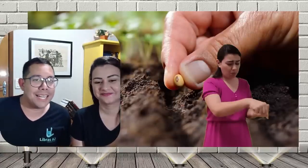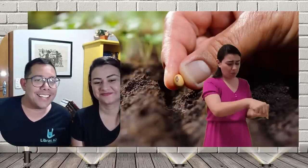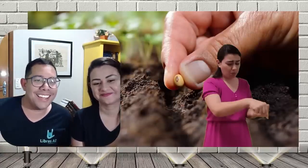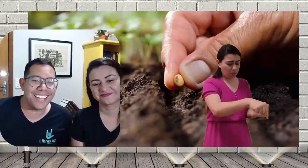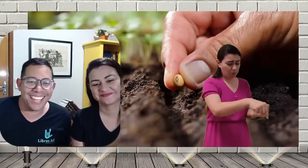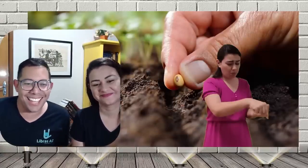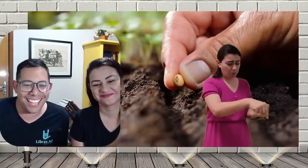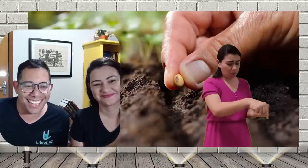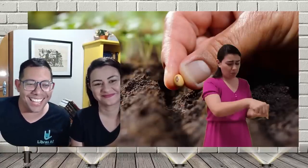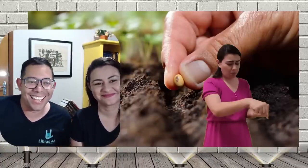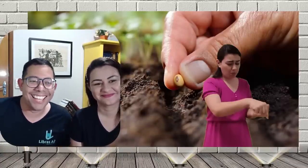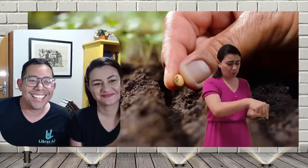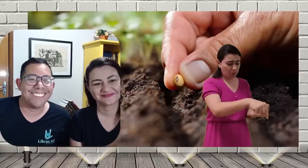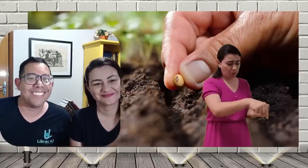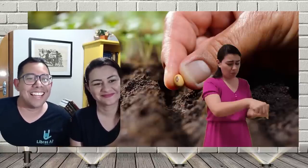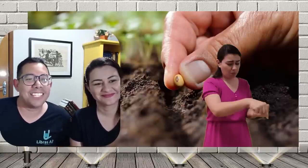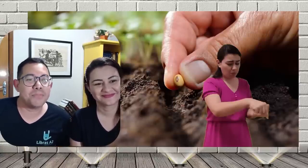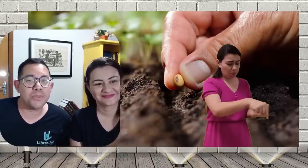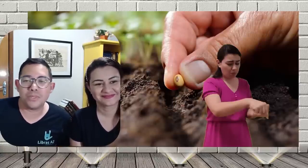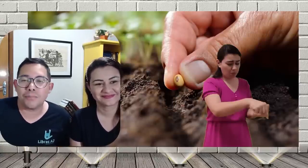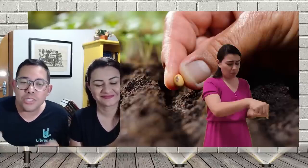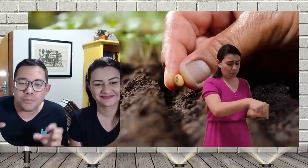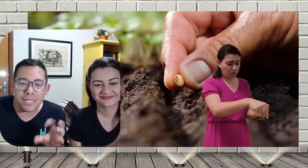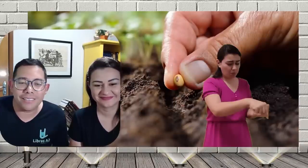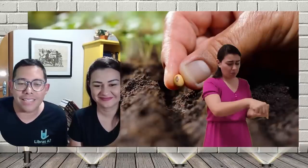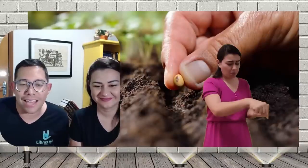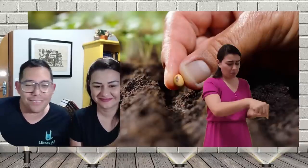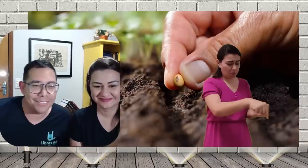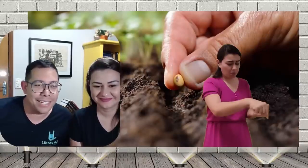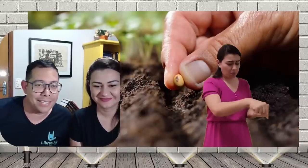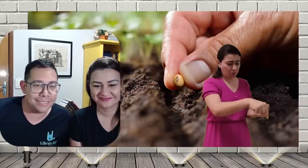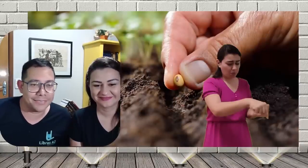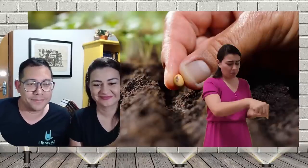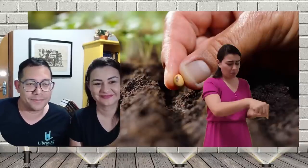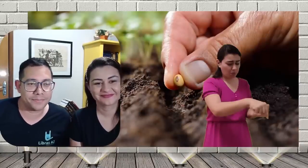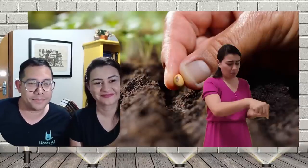né? Vamos lá, espinhuda. Tá muito espinhos lá. Beleza.